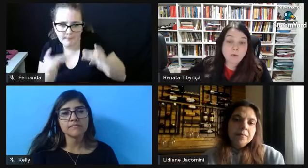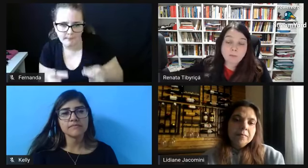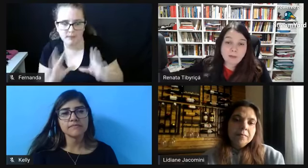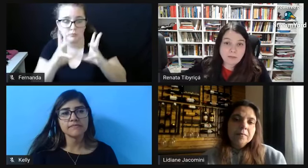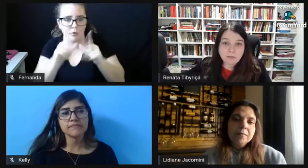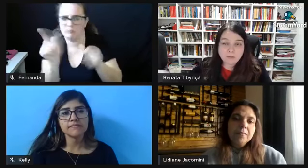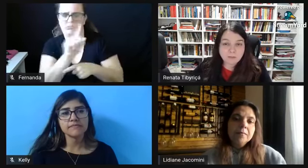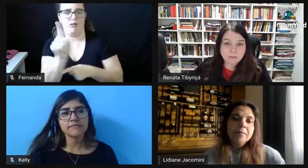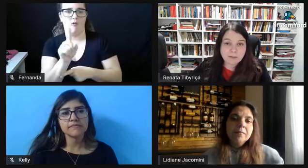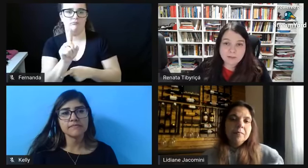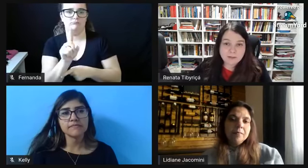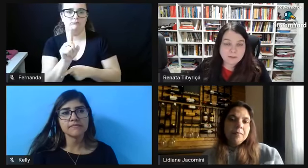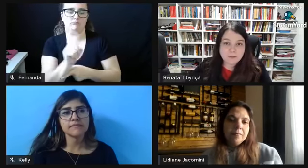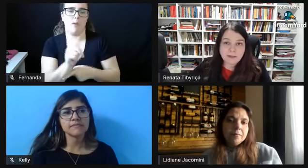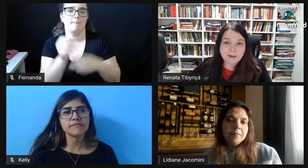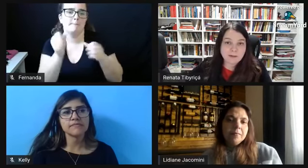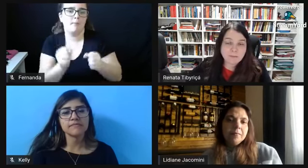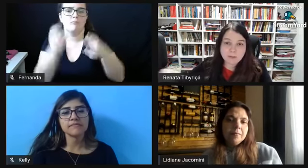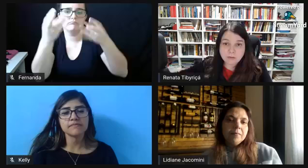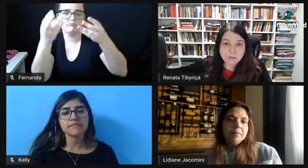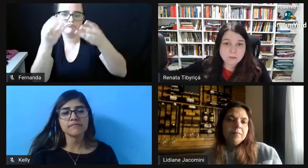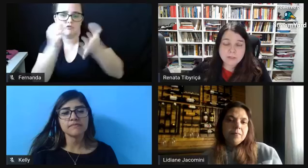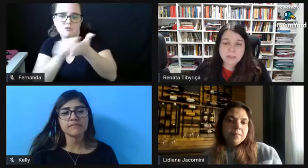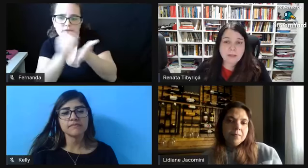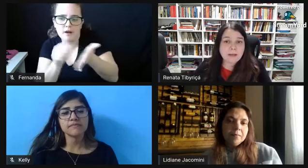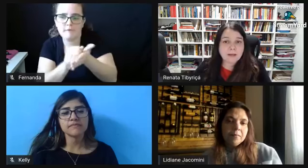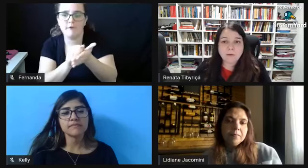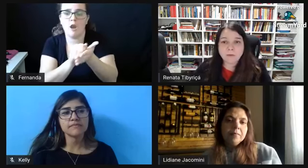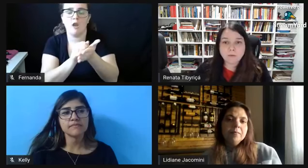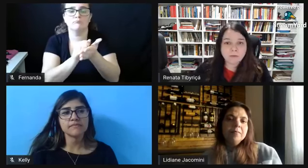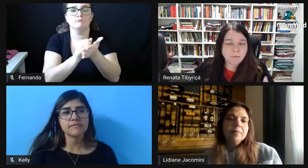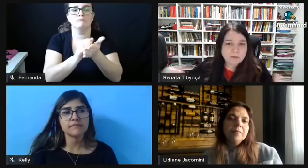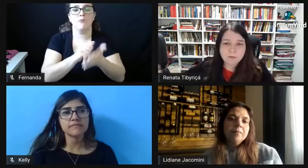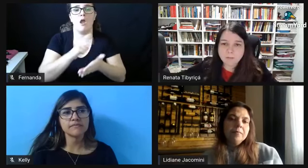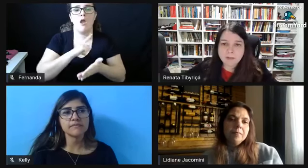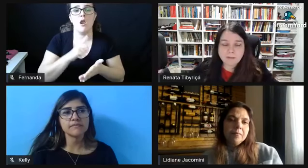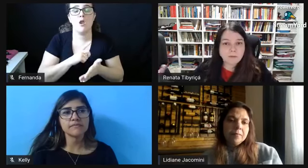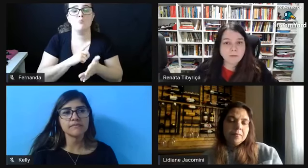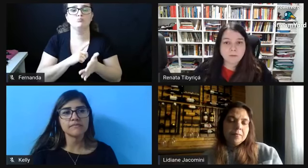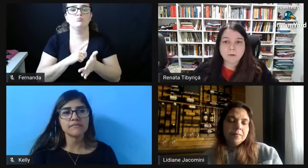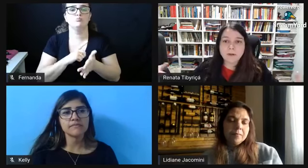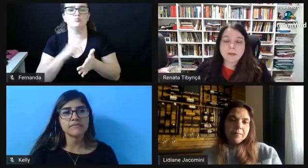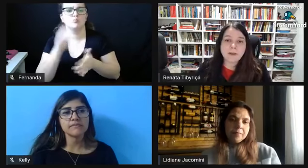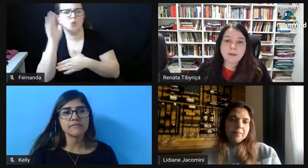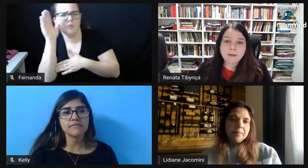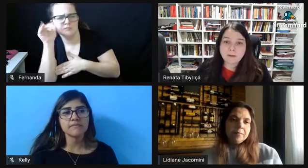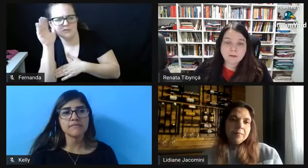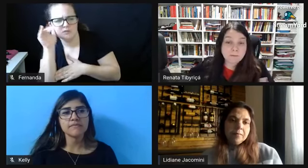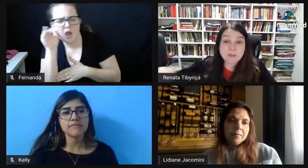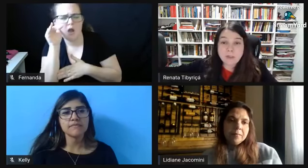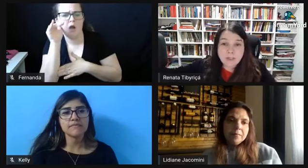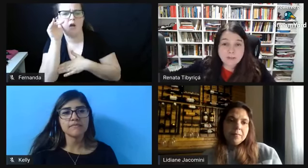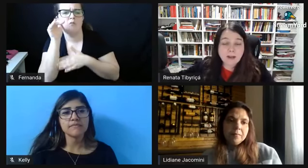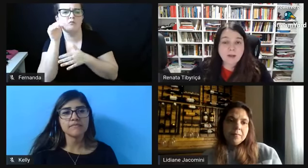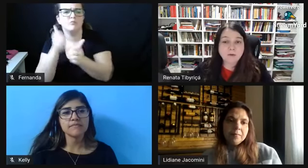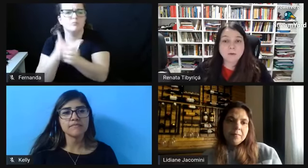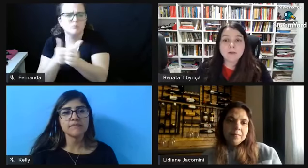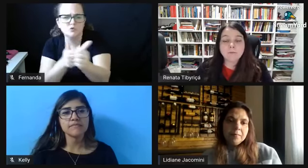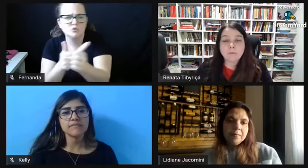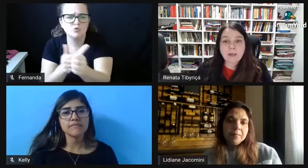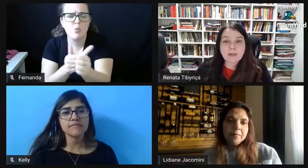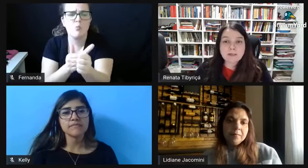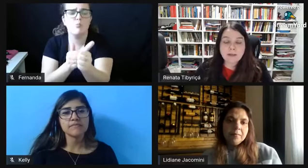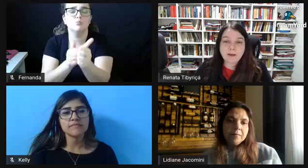eu faço acompanhamento da parte da surdo-cegueira, ou eu faço acompanhamento da parte